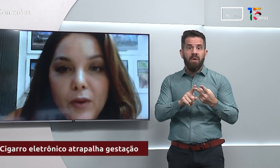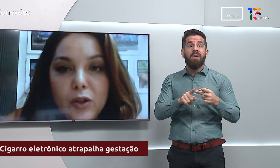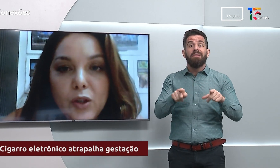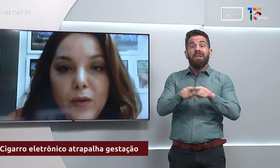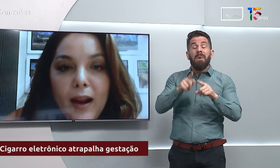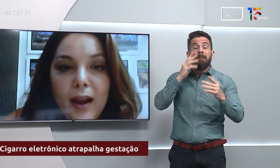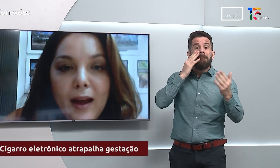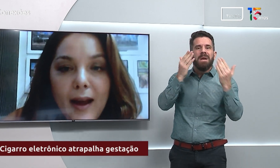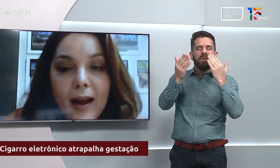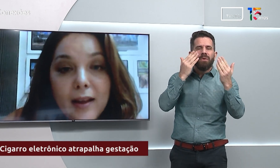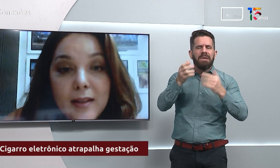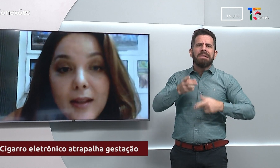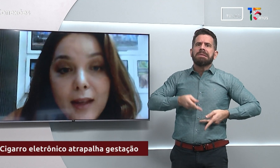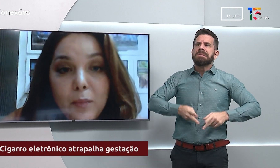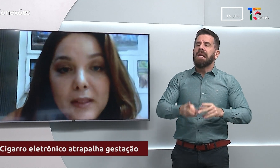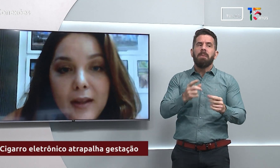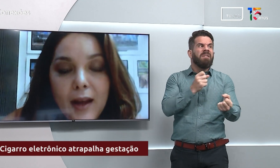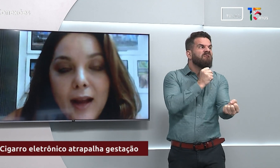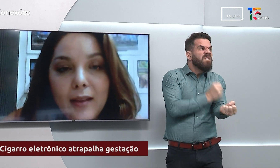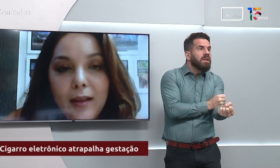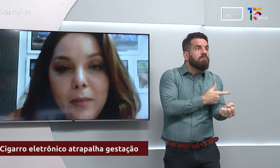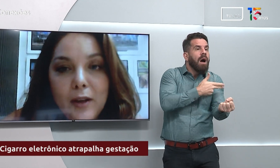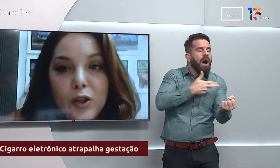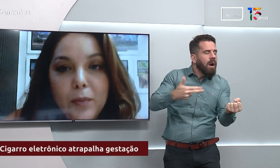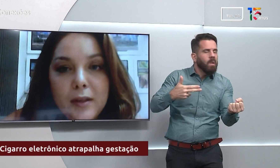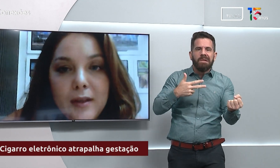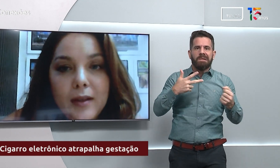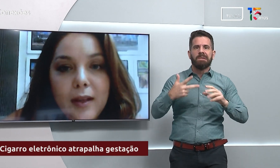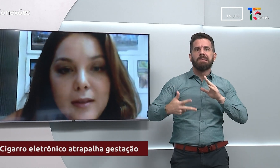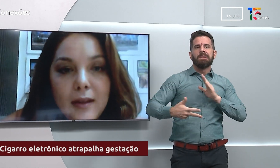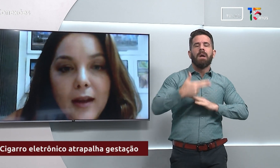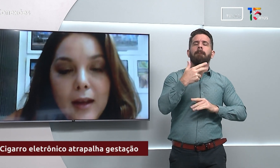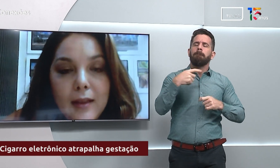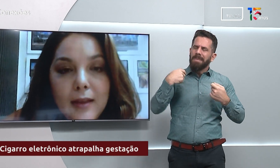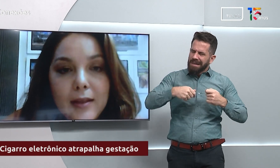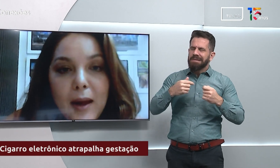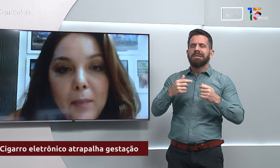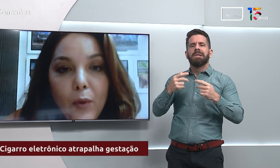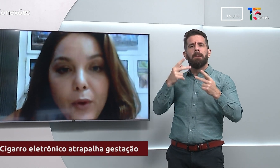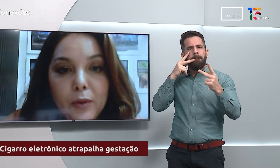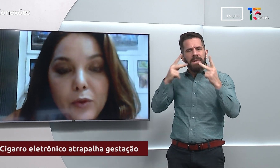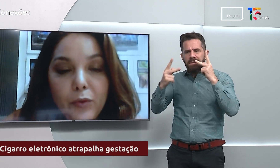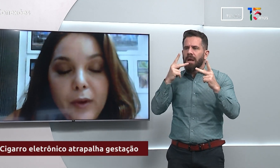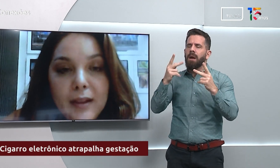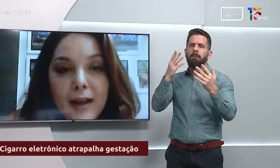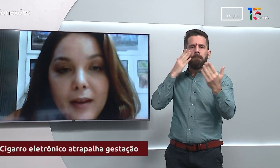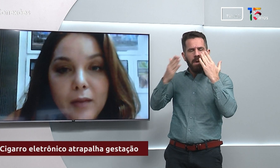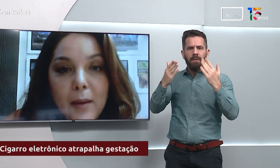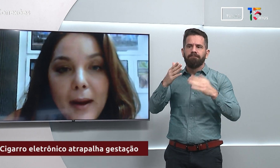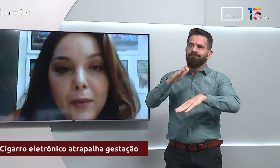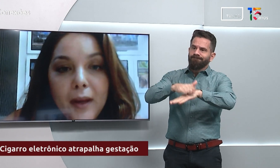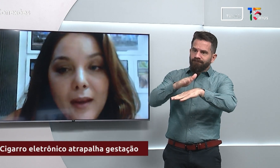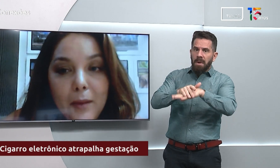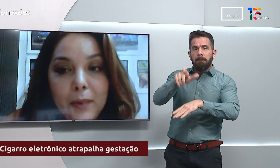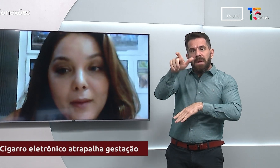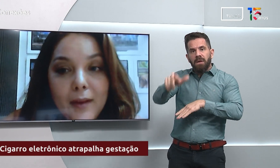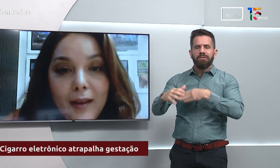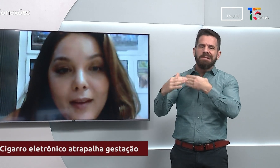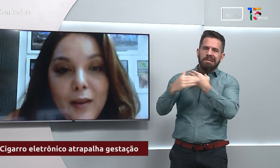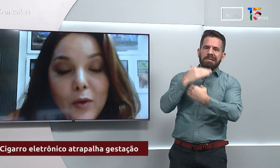orientações, né, de reduzir a quantidade de cigarro, o número de tragadas, Isso, eu acho que é um trabalho, é